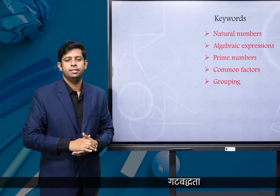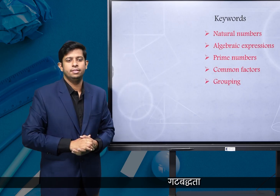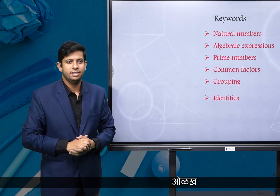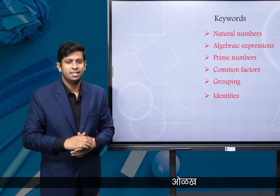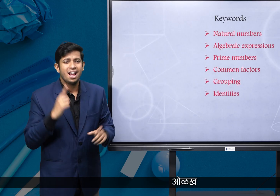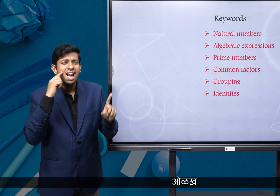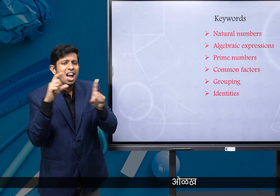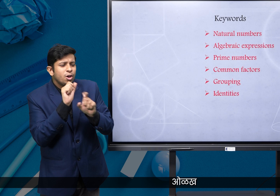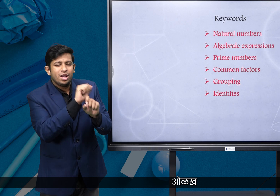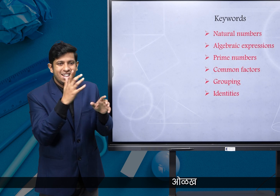ओळख,